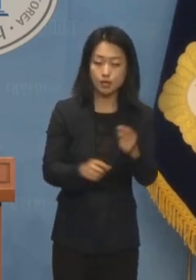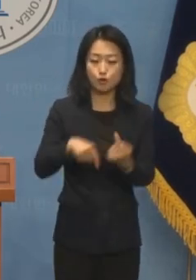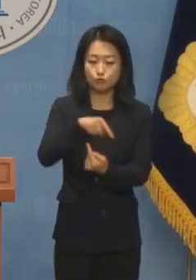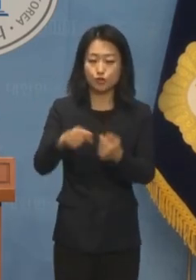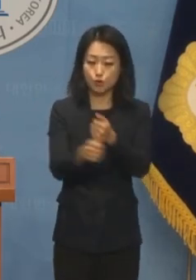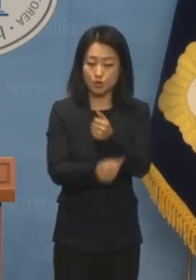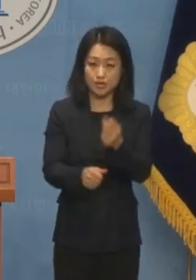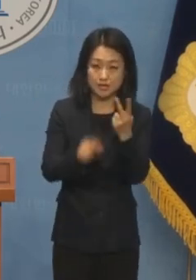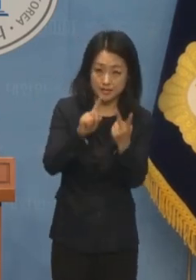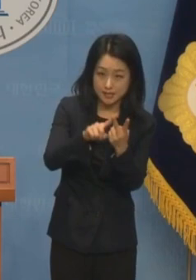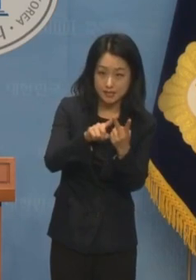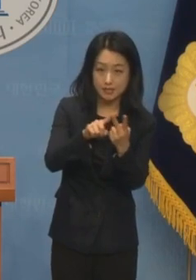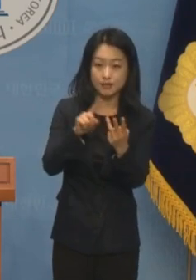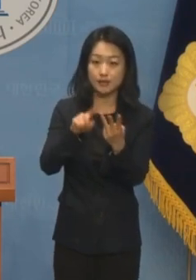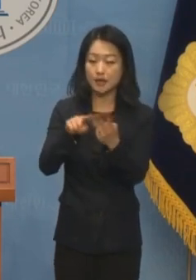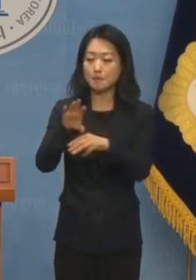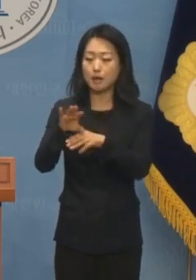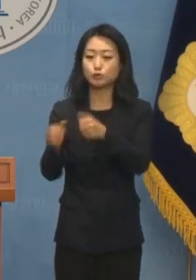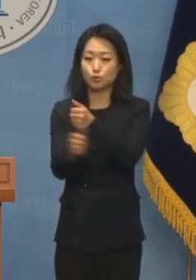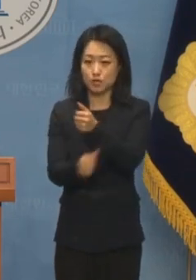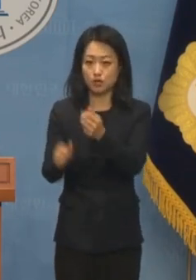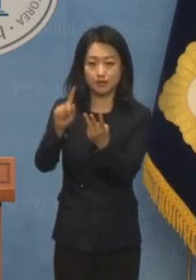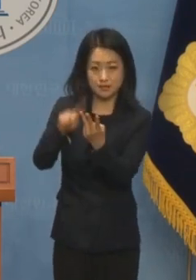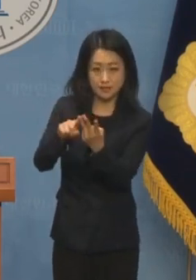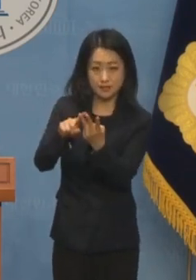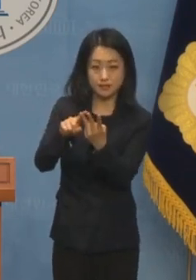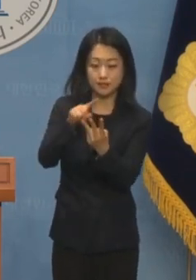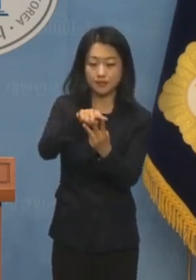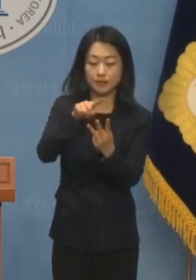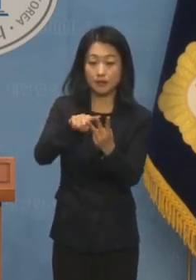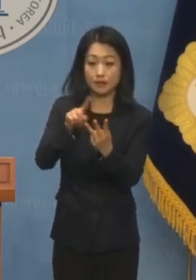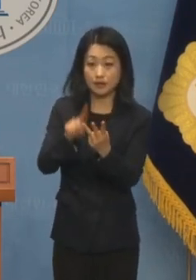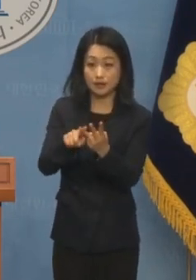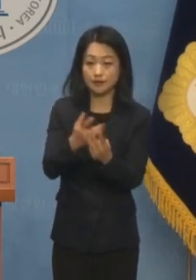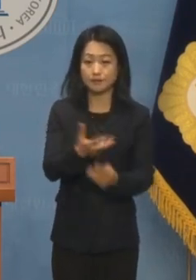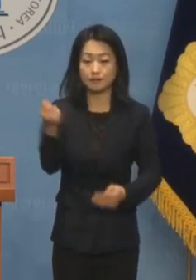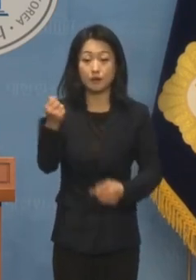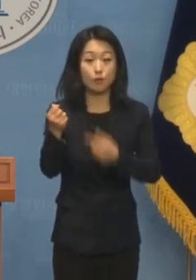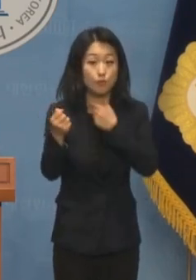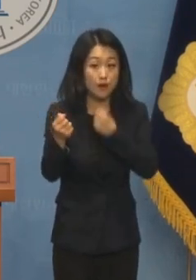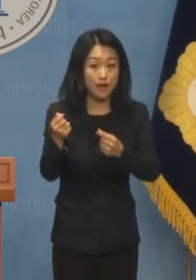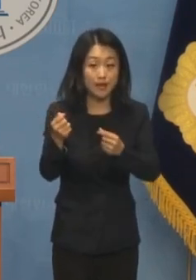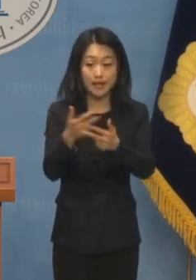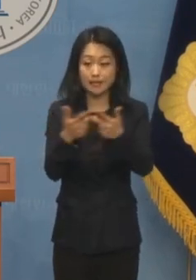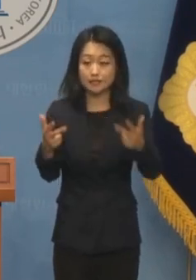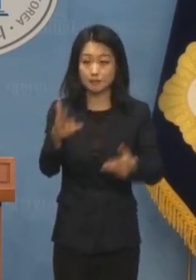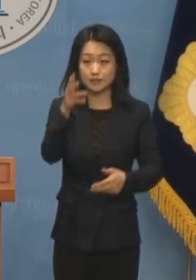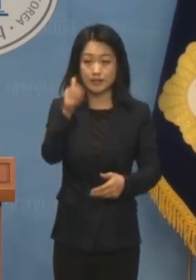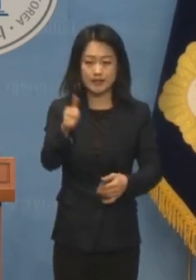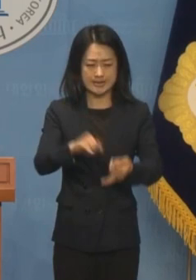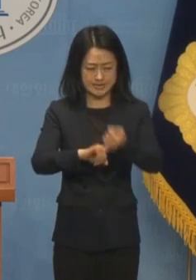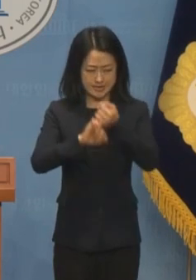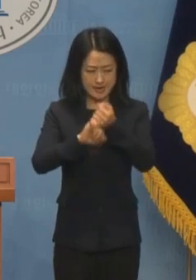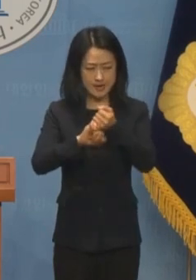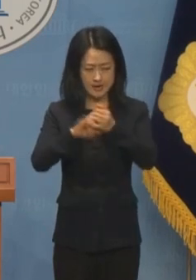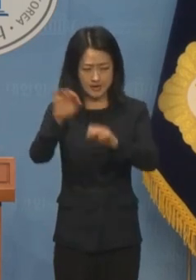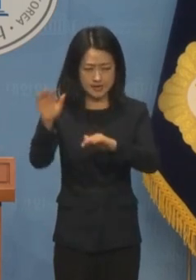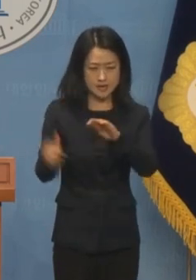방이라고 언급하자 그 자리에 함께한 이재명 대표께서 반드시 해야지라고